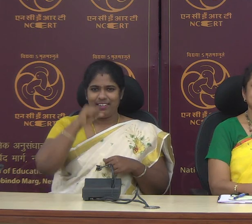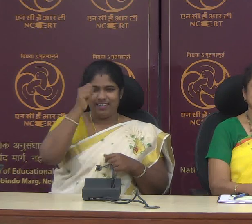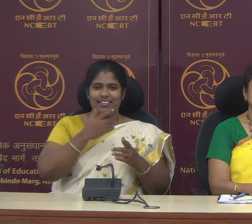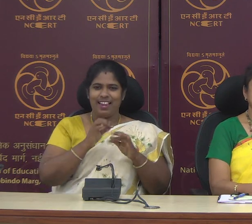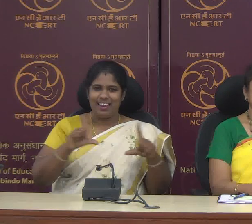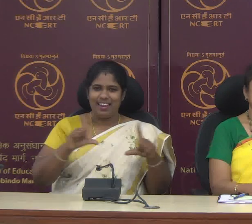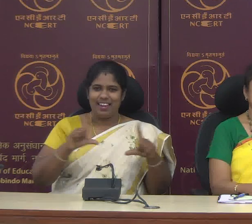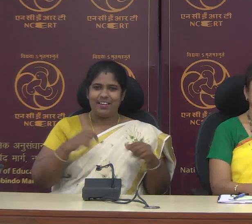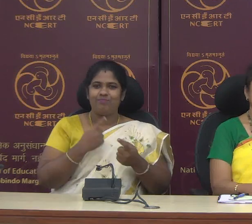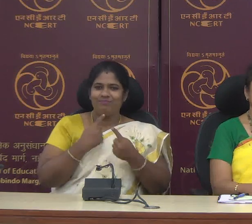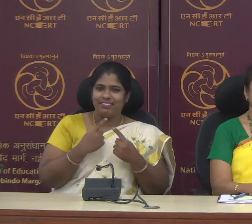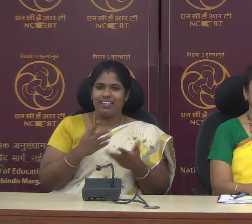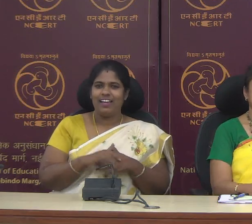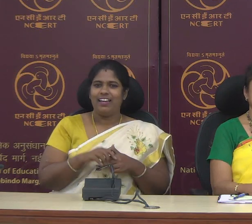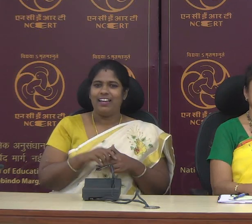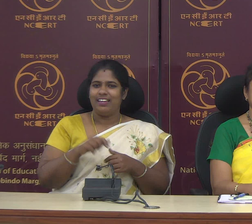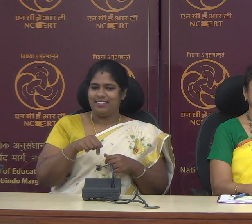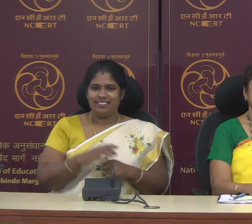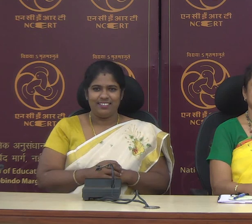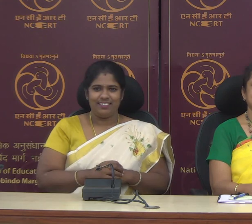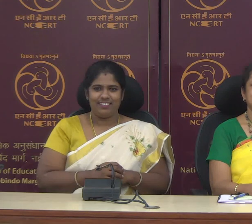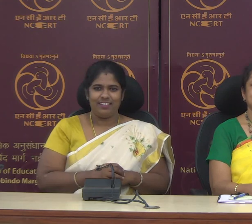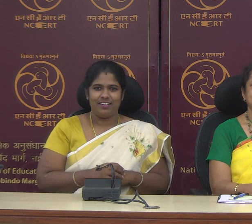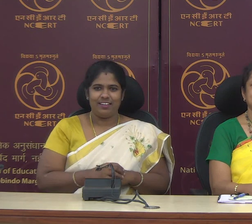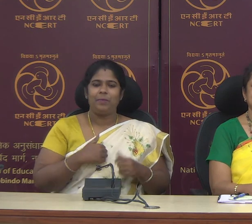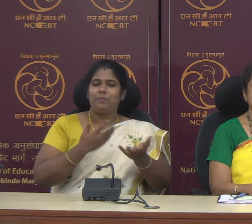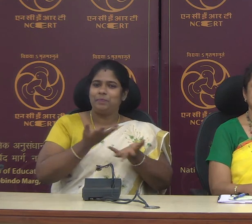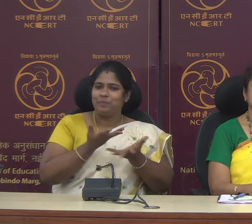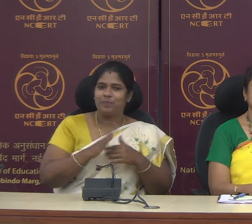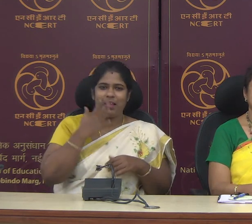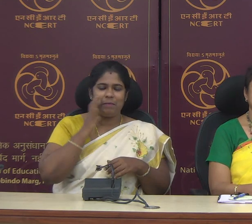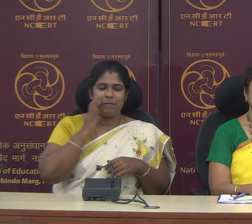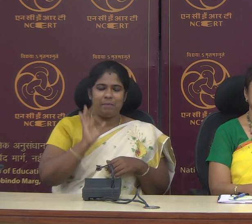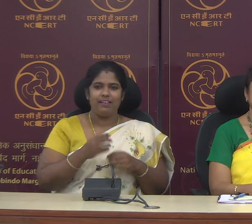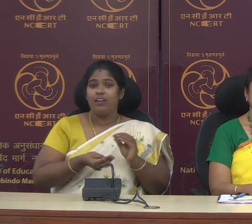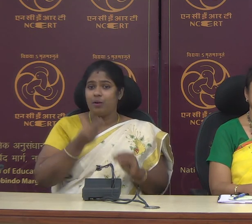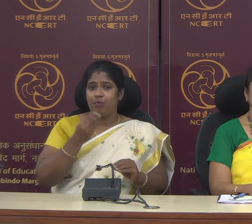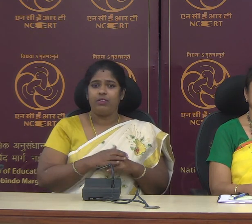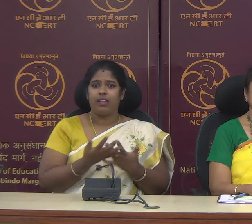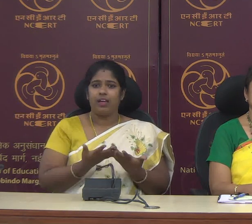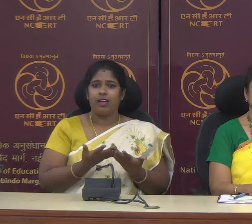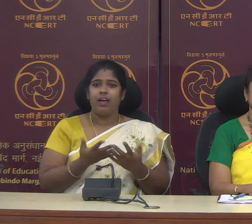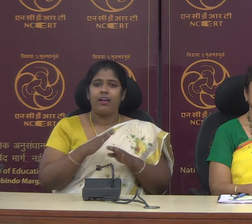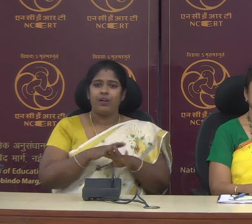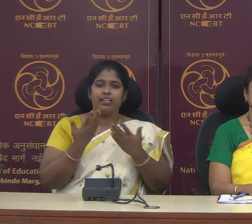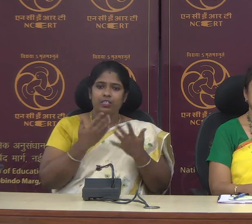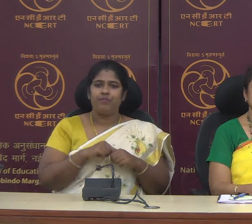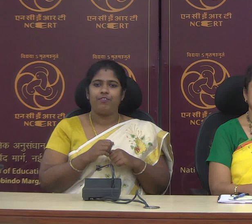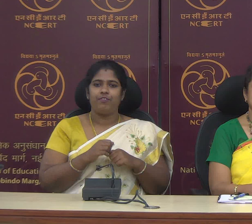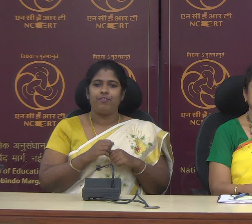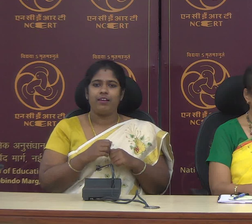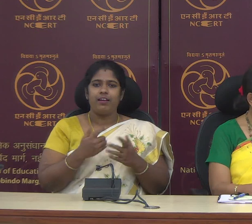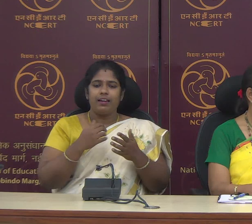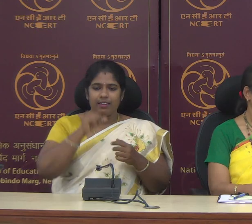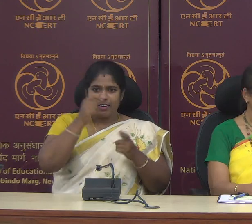बात कर रहे थे अपने इस सेशन में, तो ये काफ़ी ज़रूरी है। इक्विटेबल एंड इंक्लूसिव एजुकेशन फॉर ऑल इंडियन साइन लैंग्वेज के कॉन्टेक्स्ट में, और